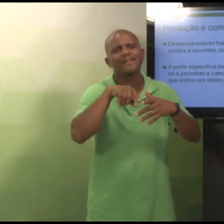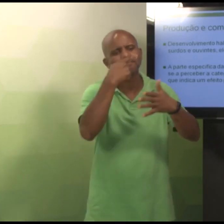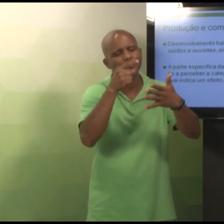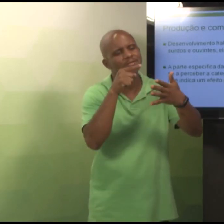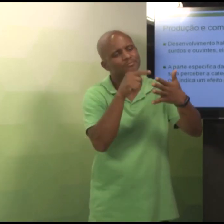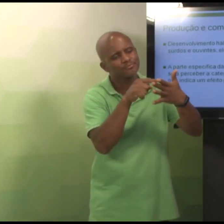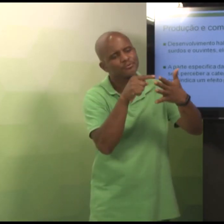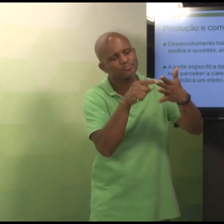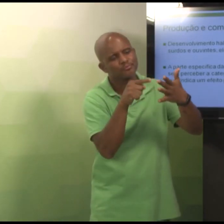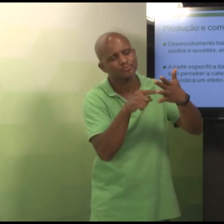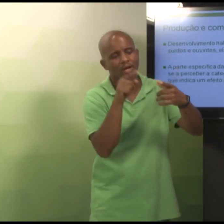pelas configurações.